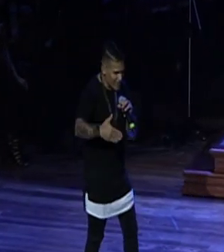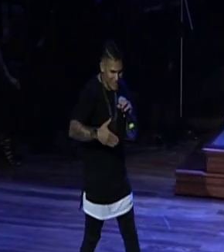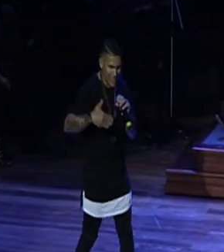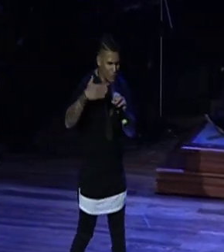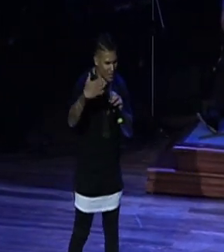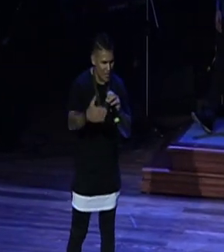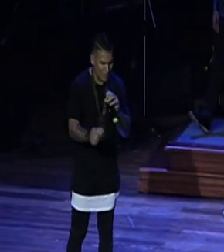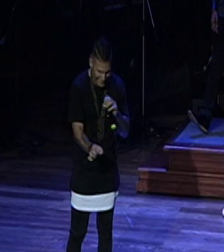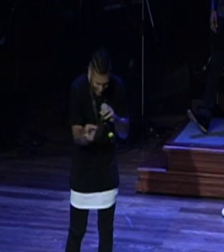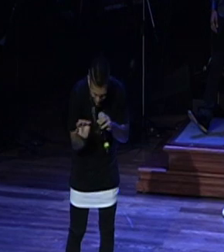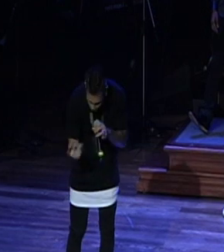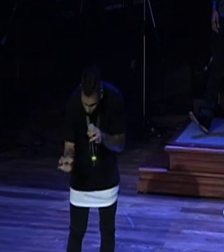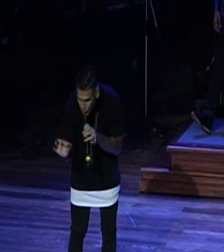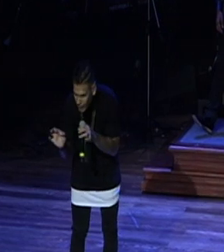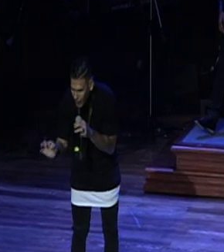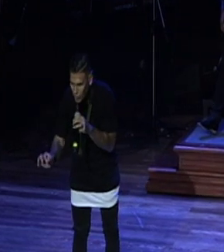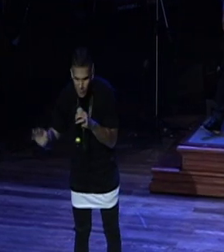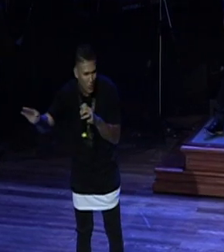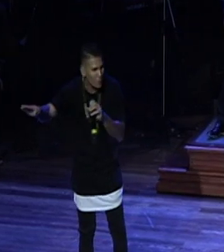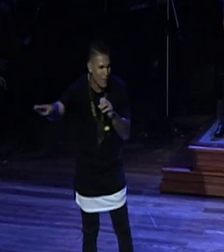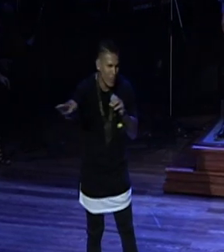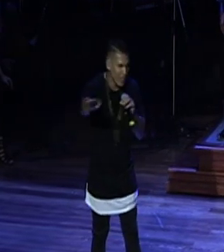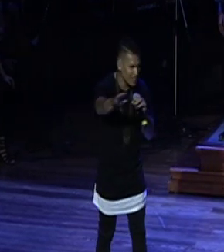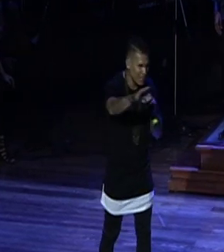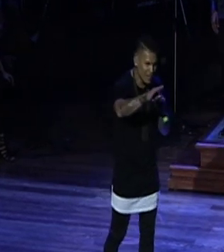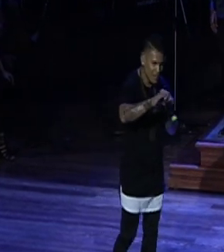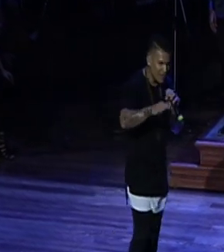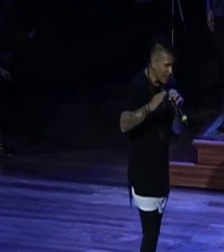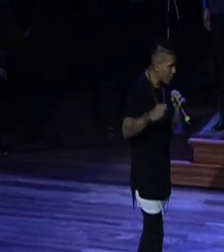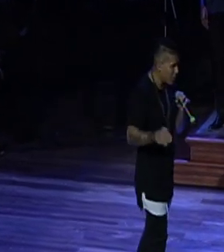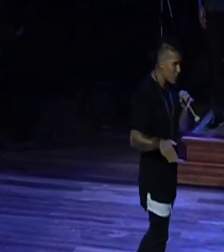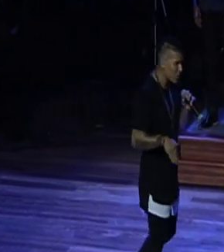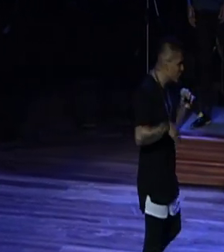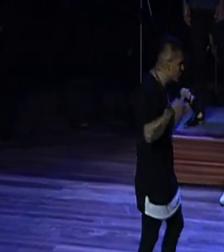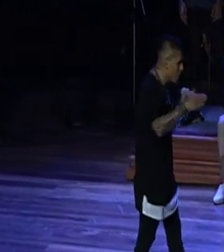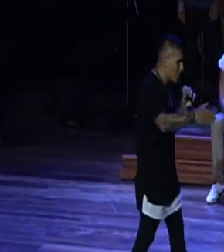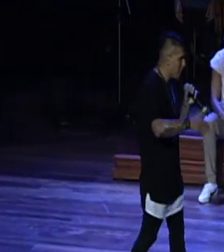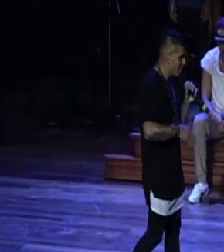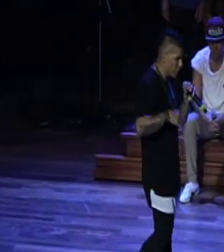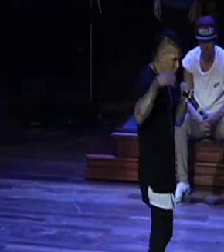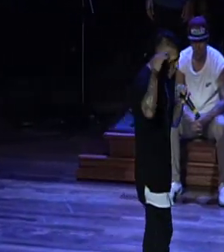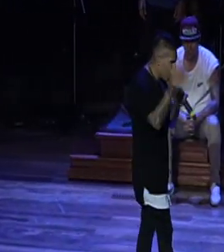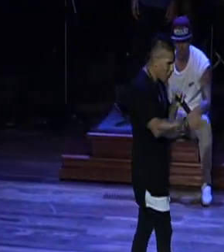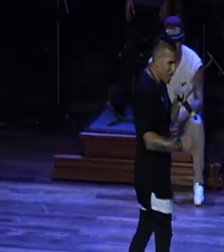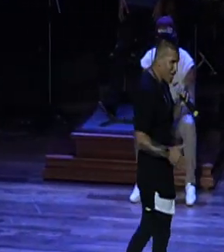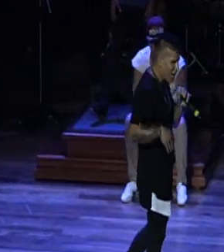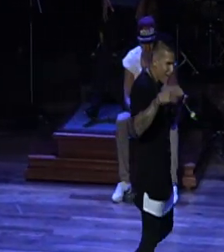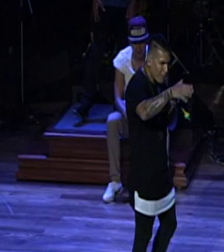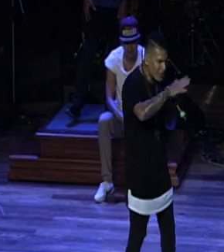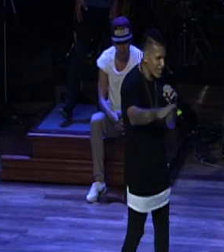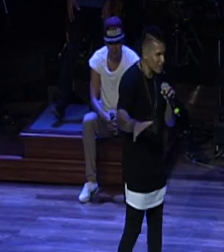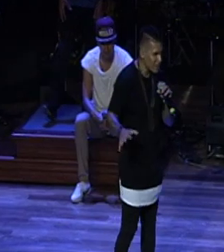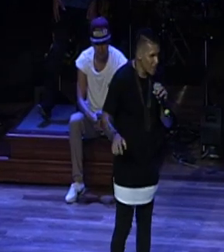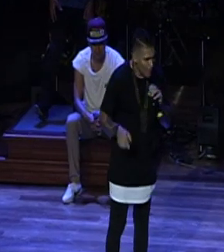muy difícil conseguir la paz. Ellos son los primeros, los viejos van a morir así. Tercos, van a morir en su ideología, van a morir así. Pero